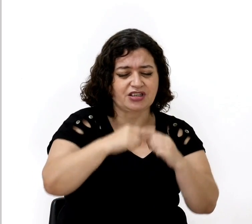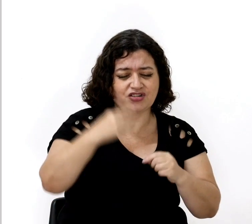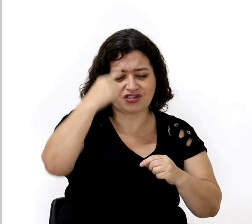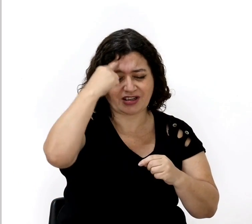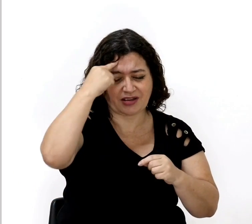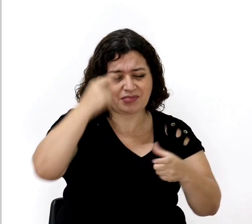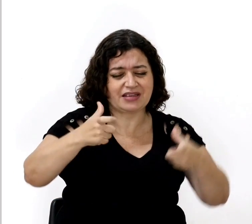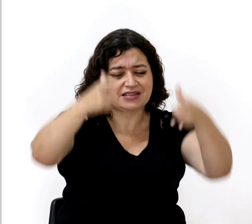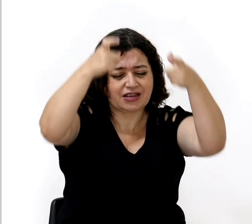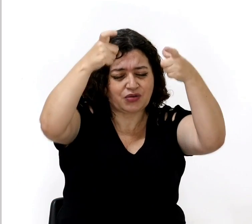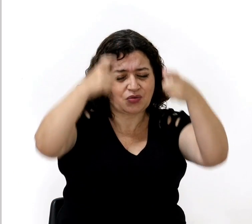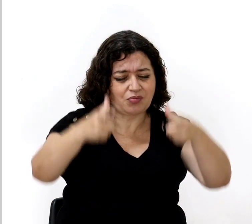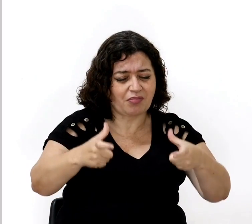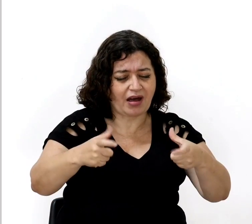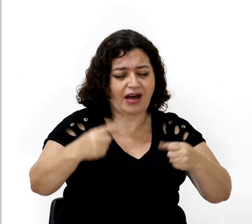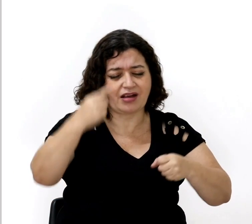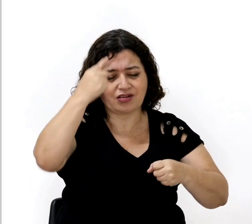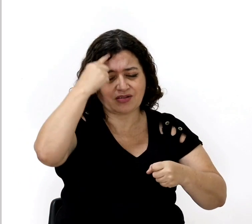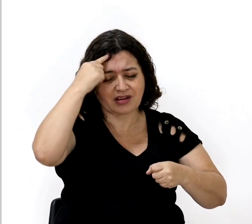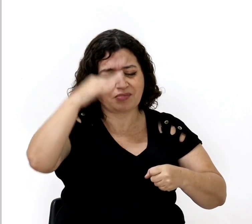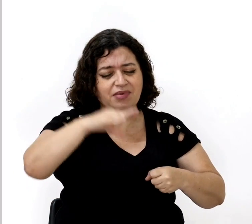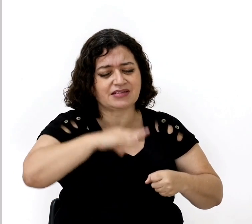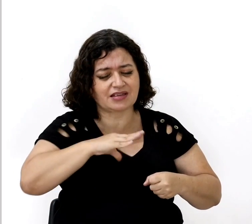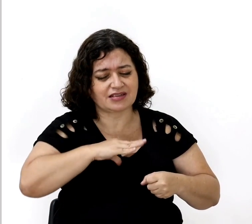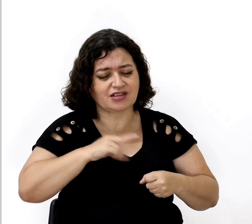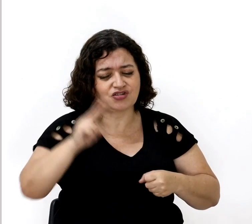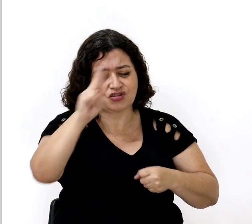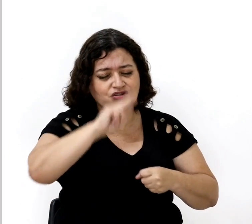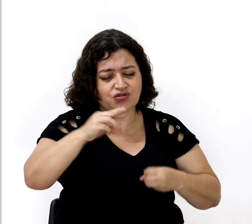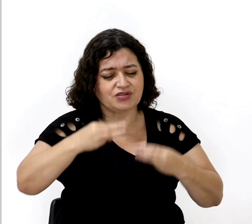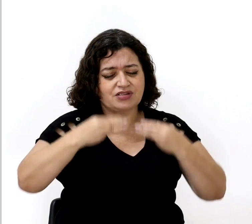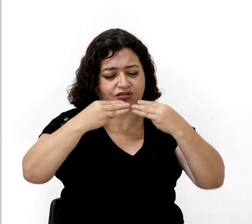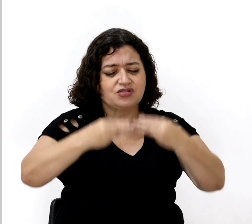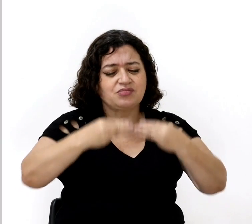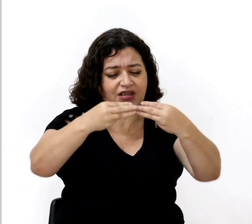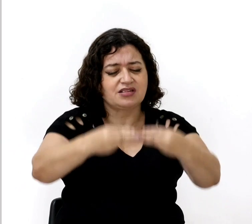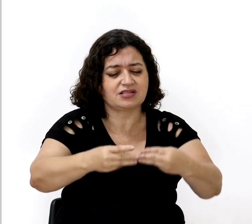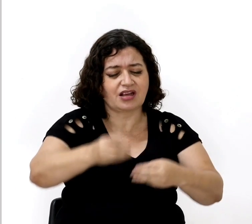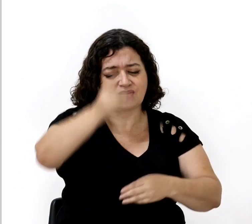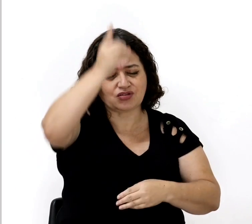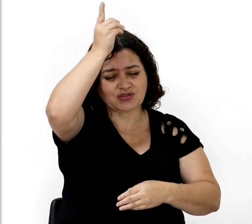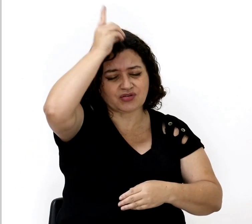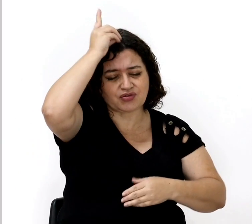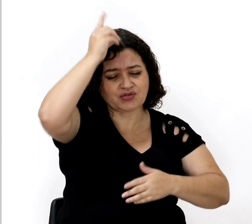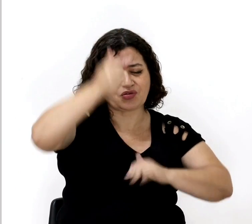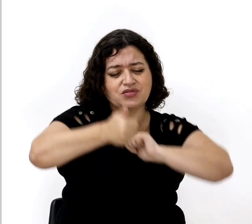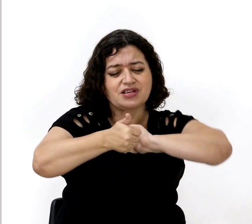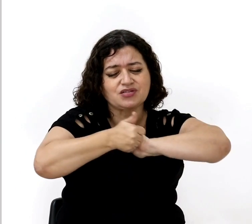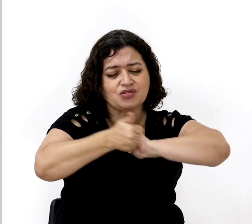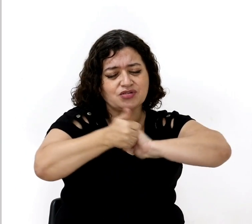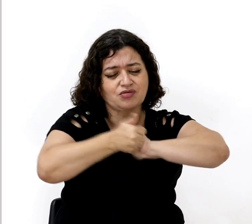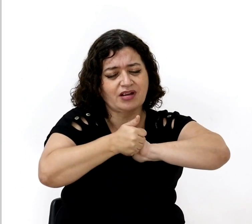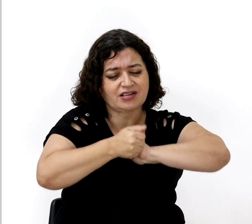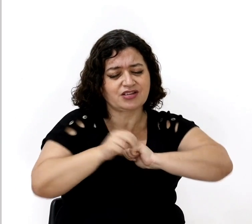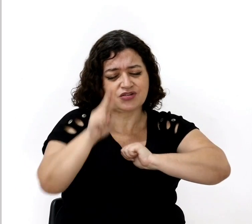na cidade e que usa os seus ministérios e os seus dons, suas habilidades, para